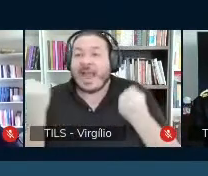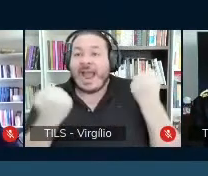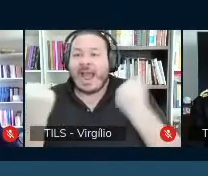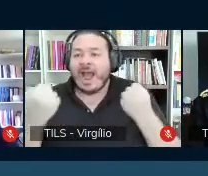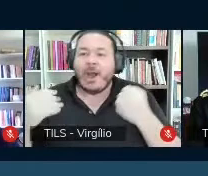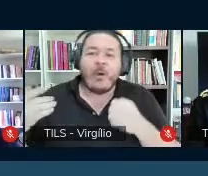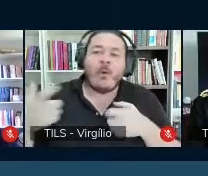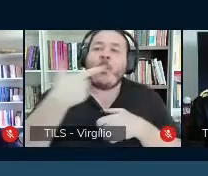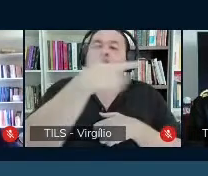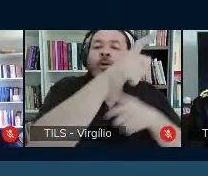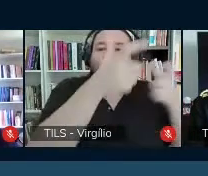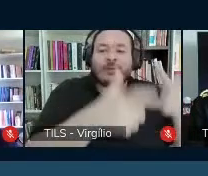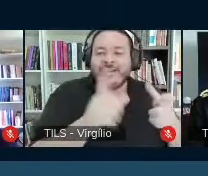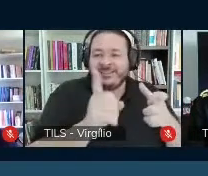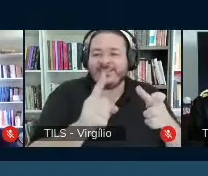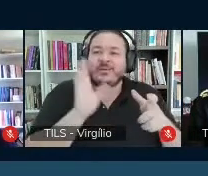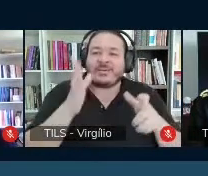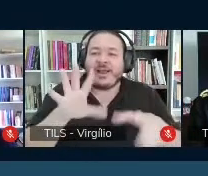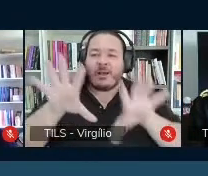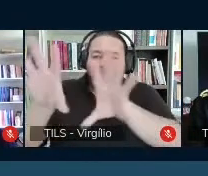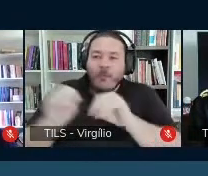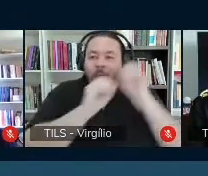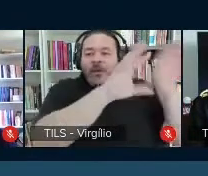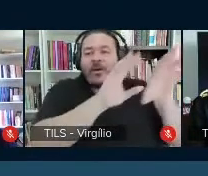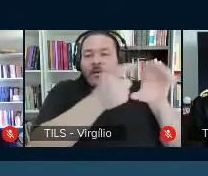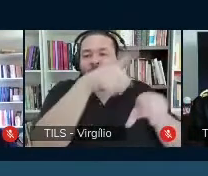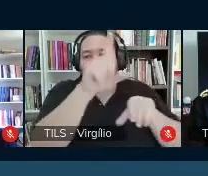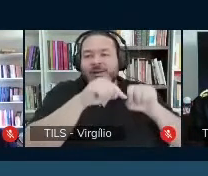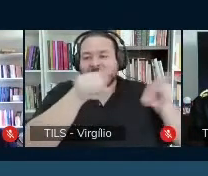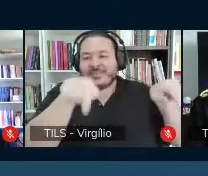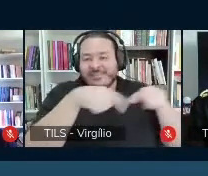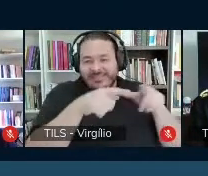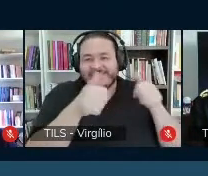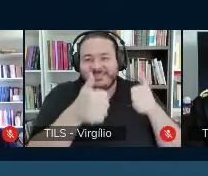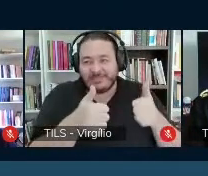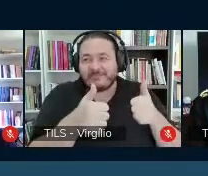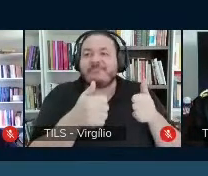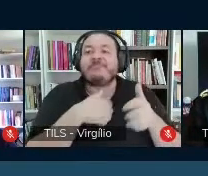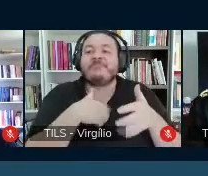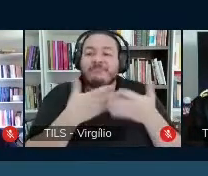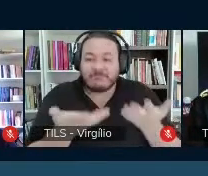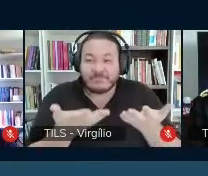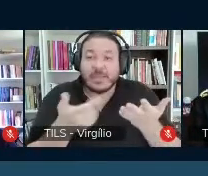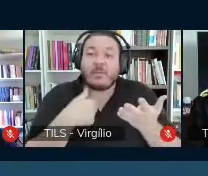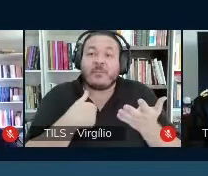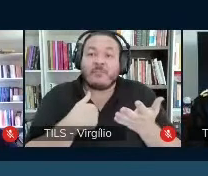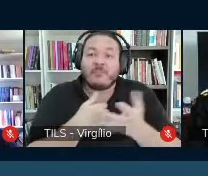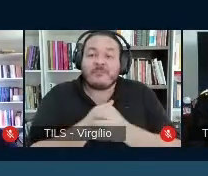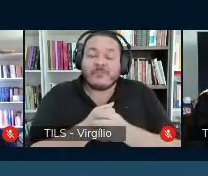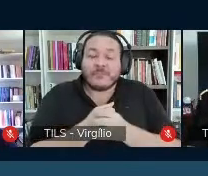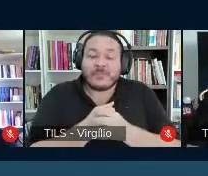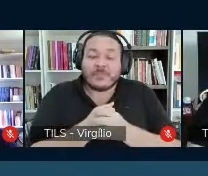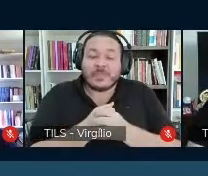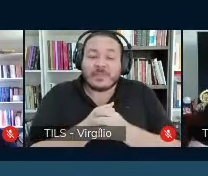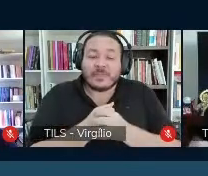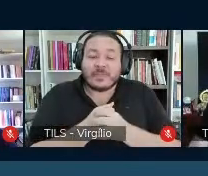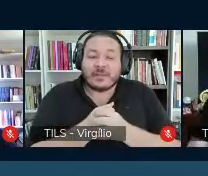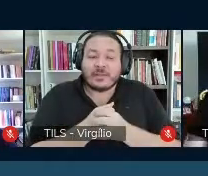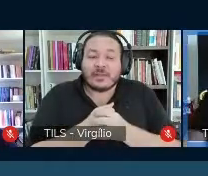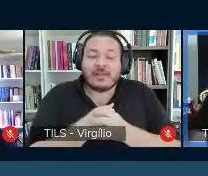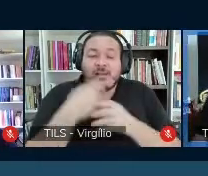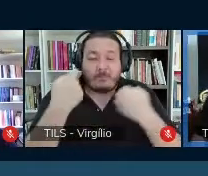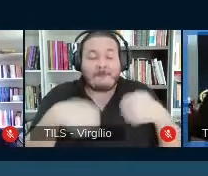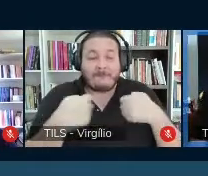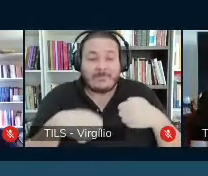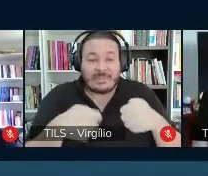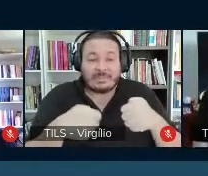né? Então, é preciso prestarmos atenção nisso, e aí as pessoas que assistem